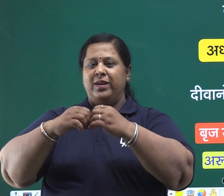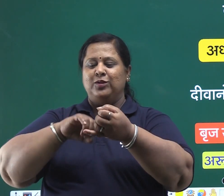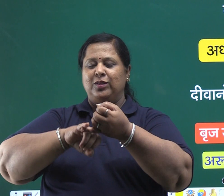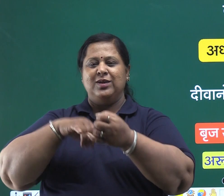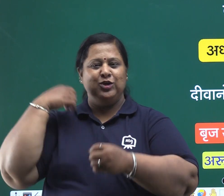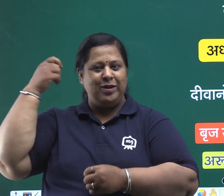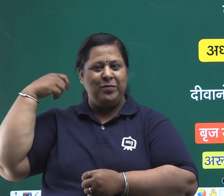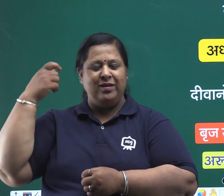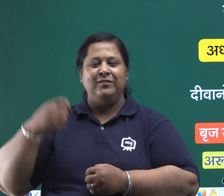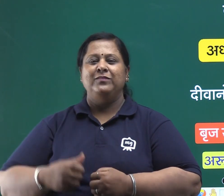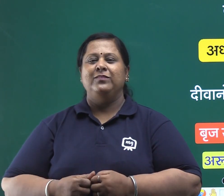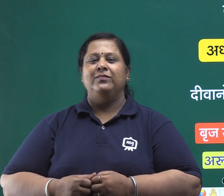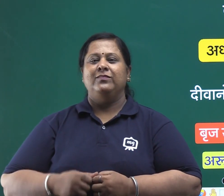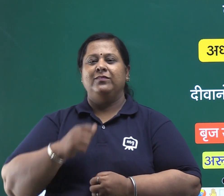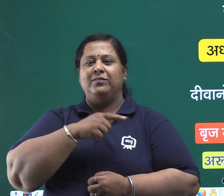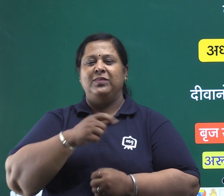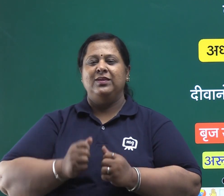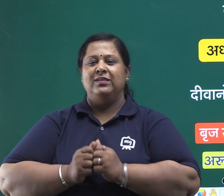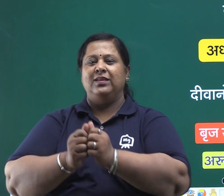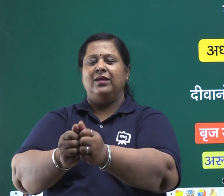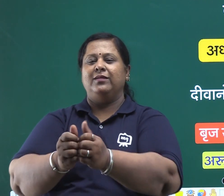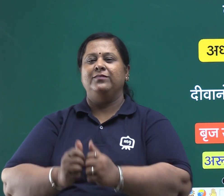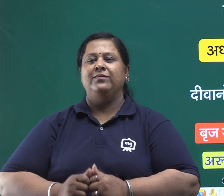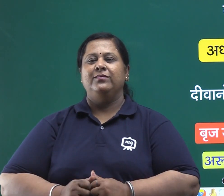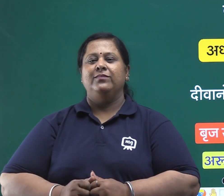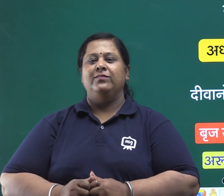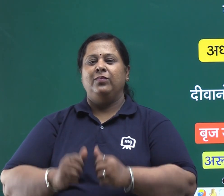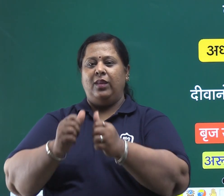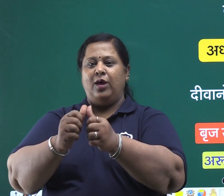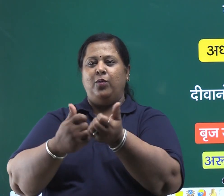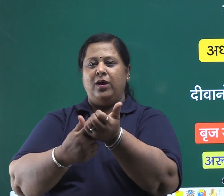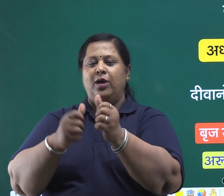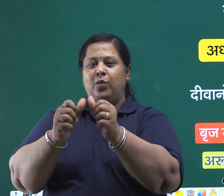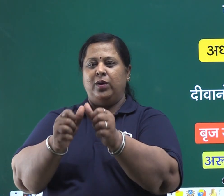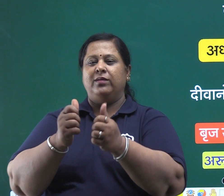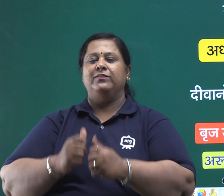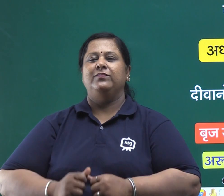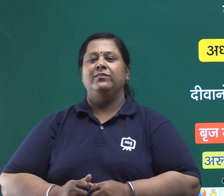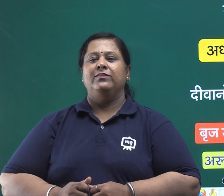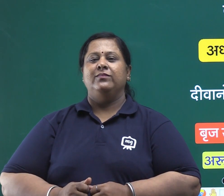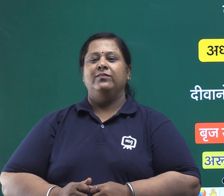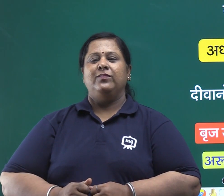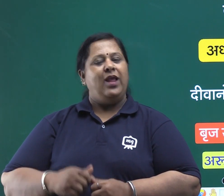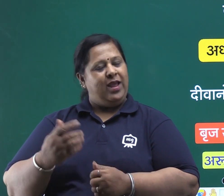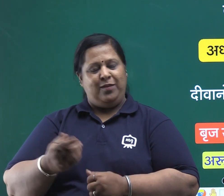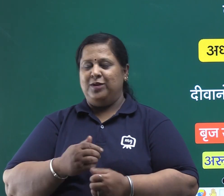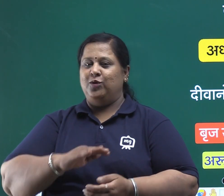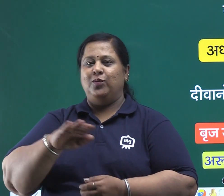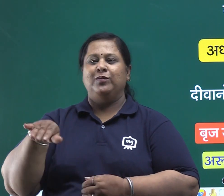शर्मा, मेरे साथ हैं अरुणा अरोड़ा। तो आइए